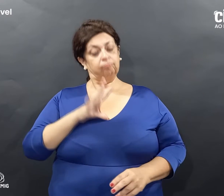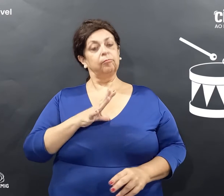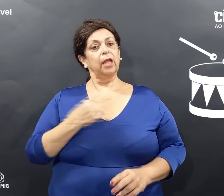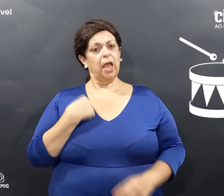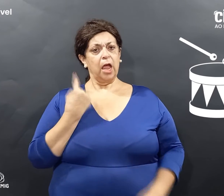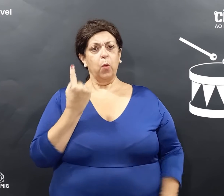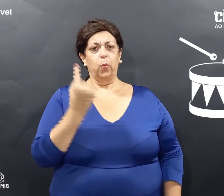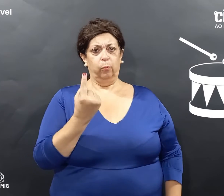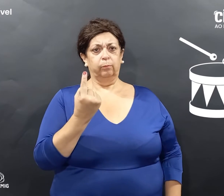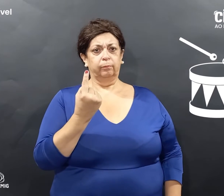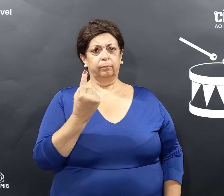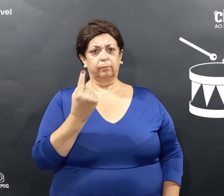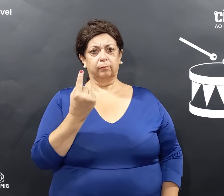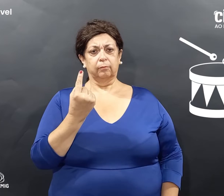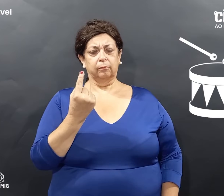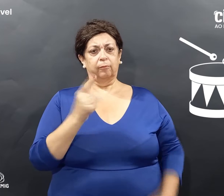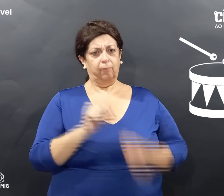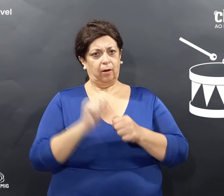científica.